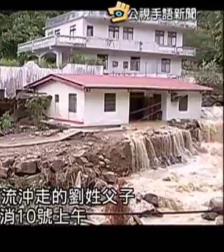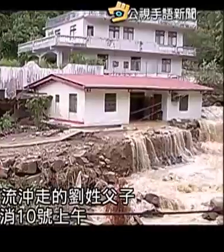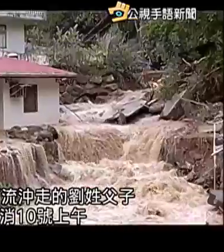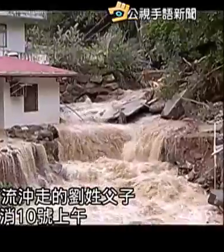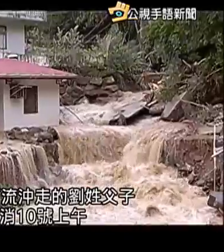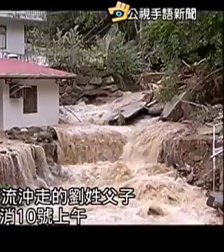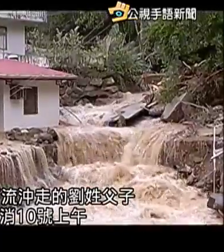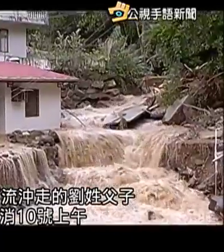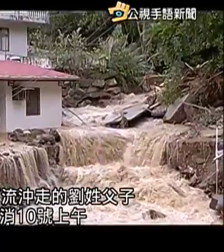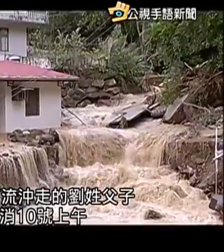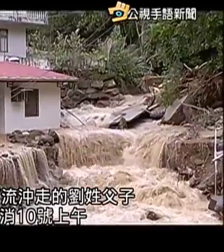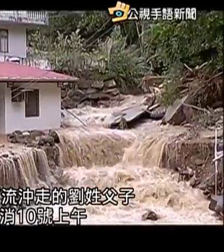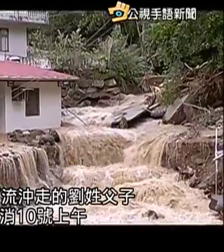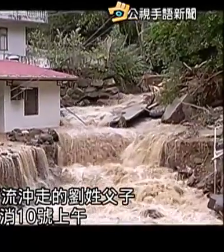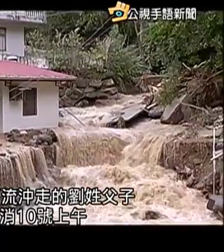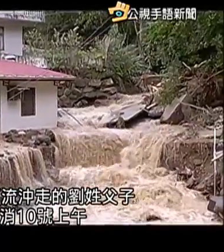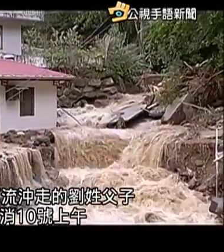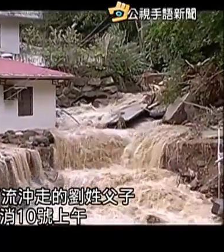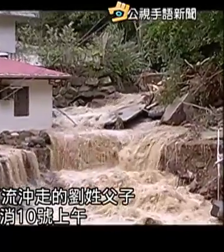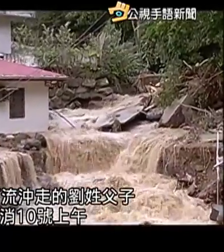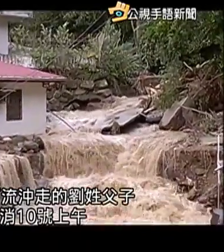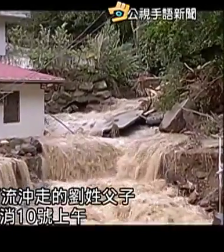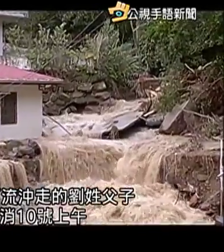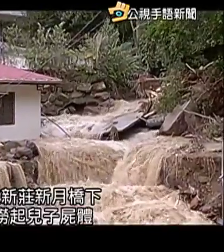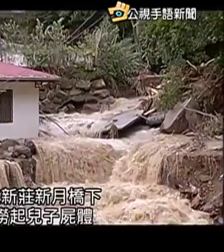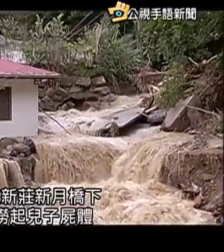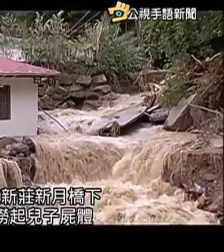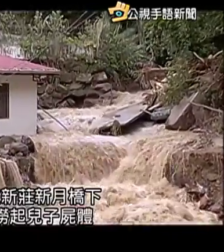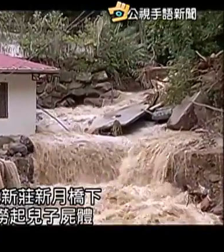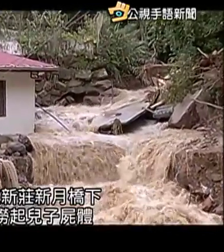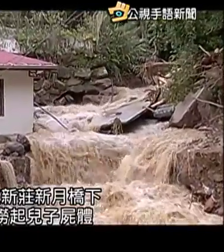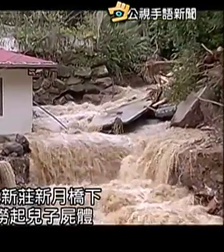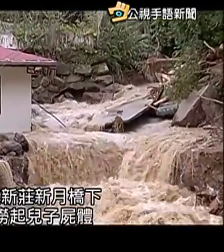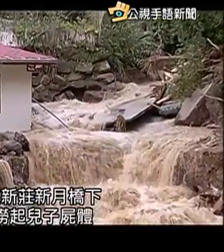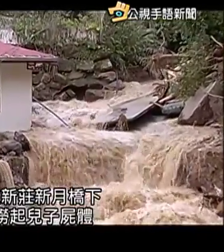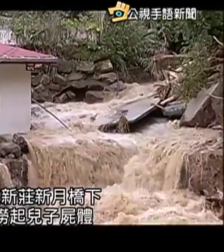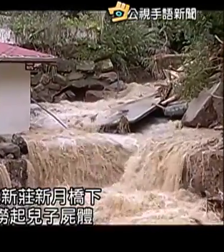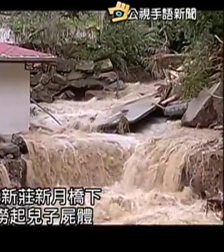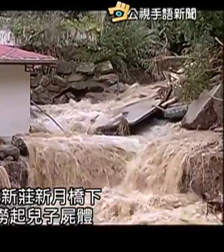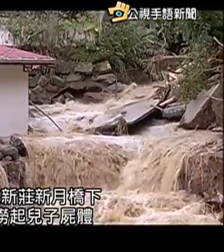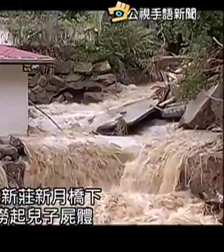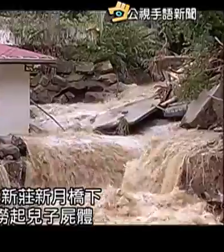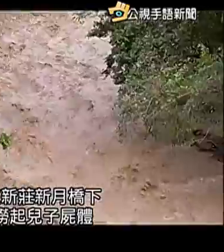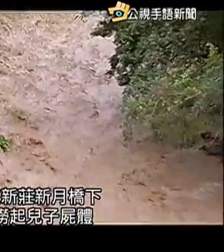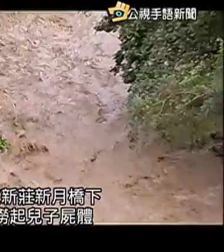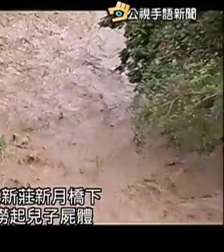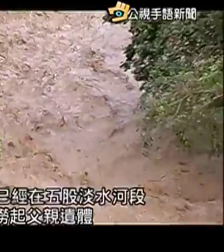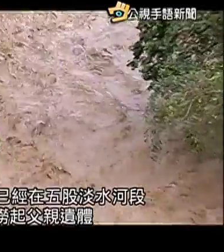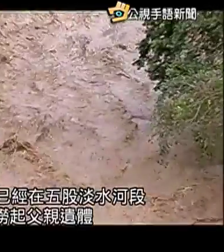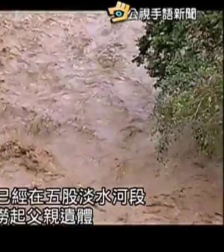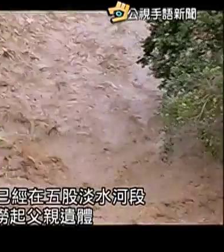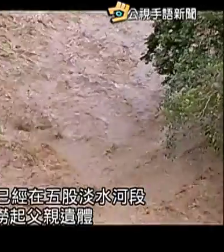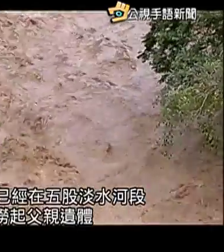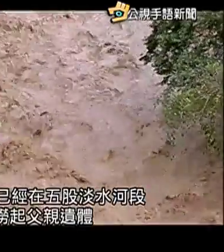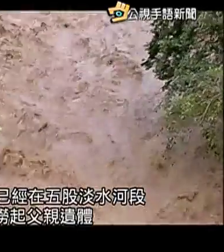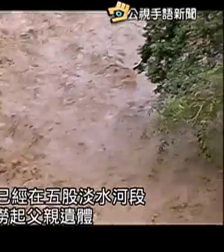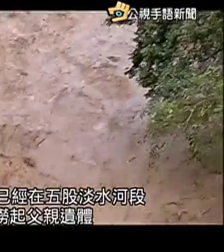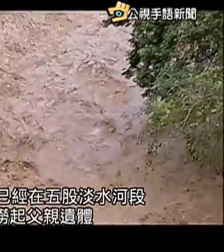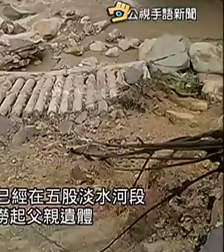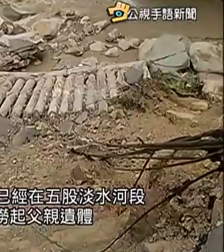刘姓父子，警消10号上午先在新庄新月桥下打捞起儿子尸体，11号上午已经在五股淡水